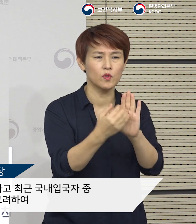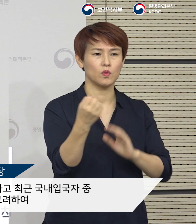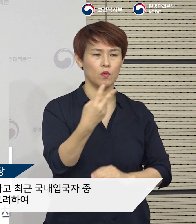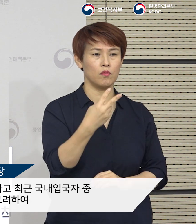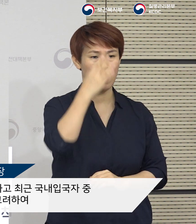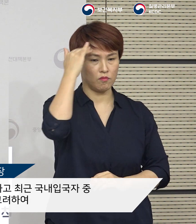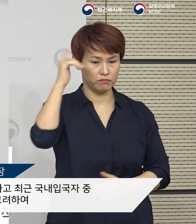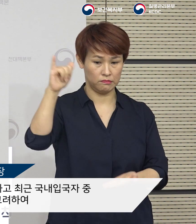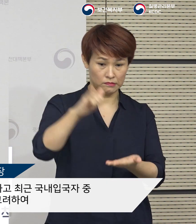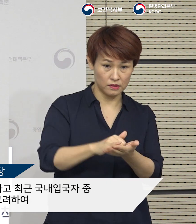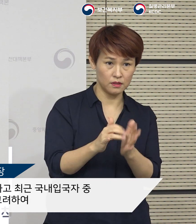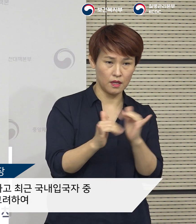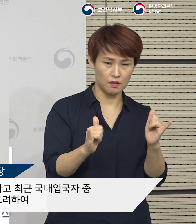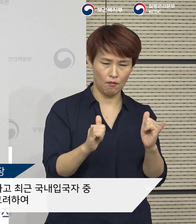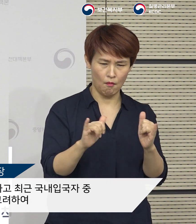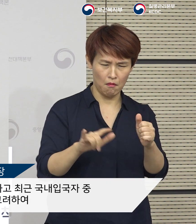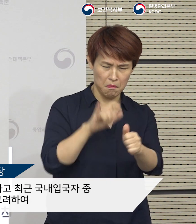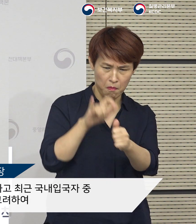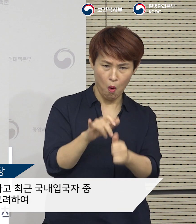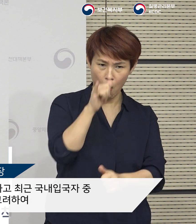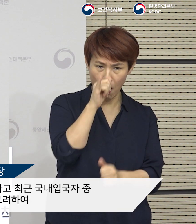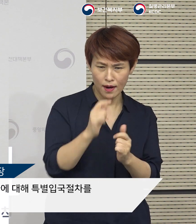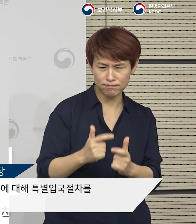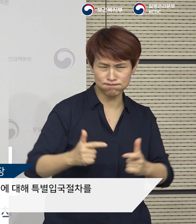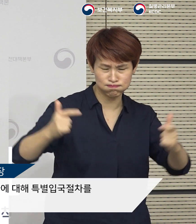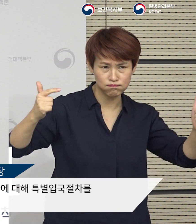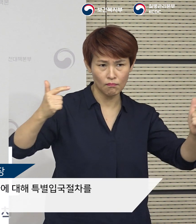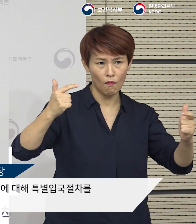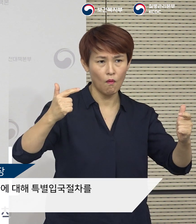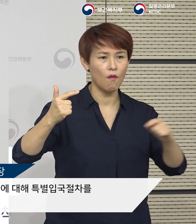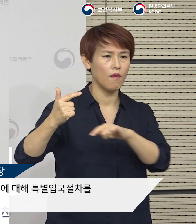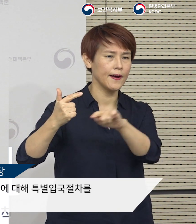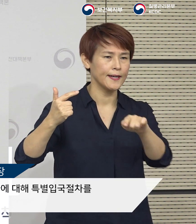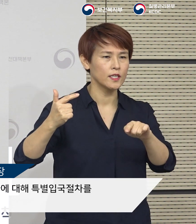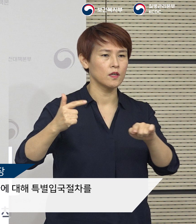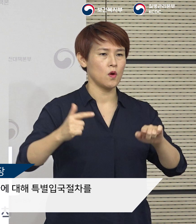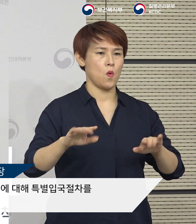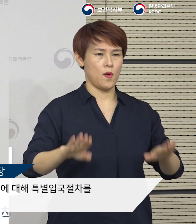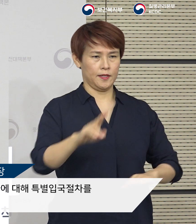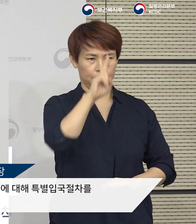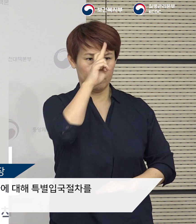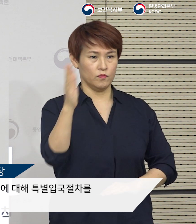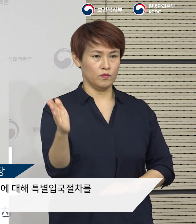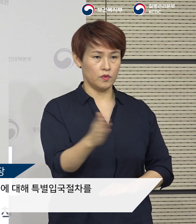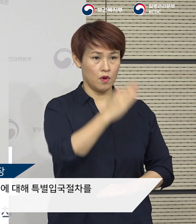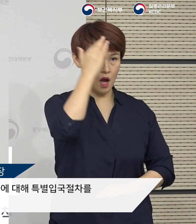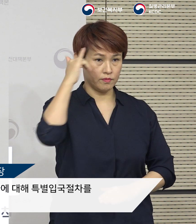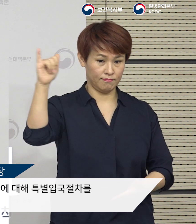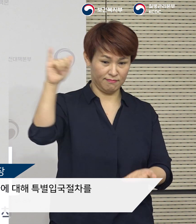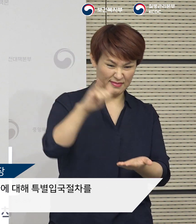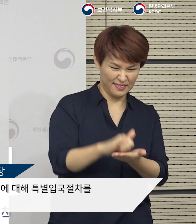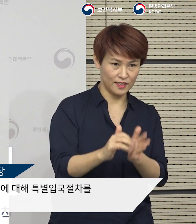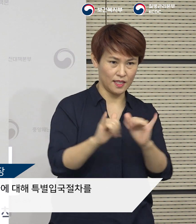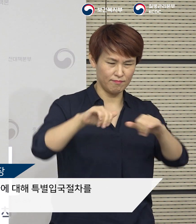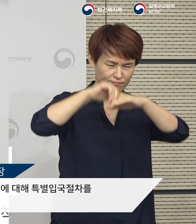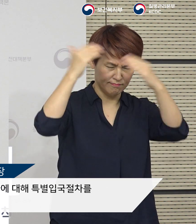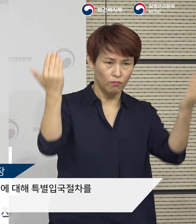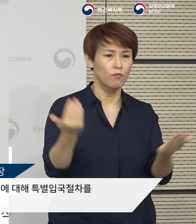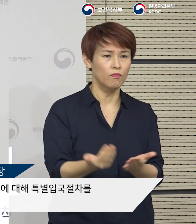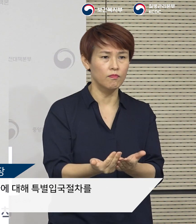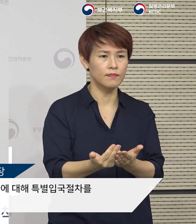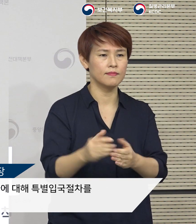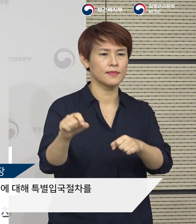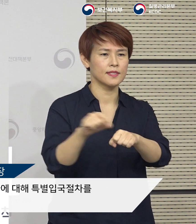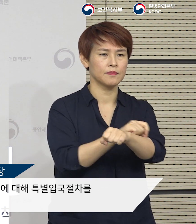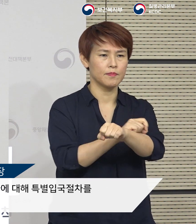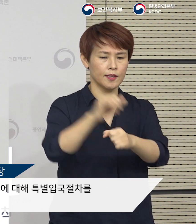유증상자와 확진자가 증가하고 있다는 점을 고려하여 오늘 0시부터 우리나라로 입국하는 모든 입국자에 대해